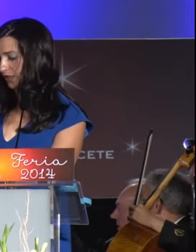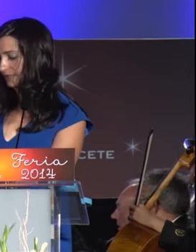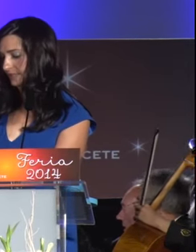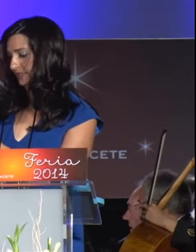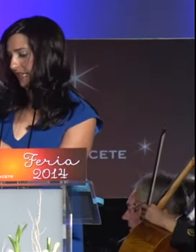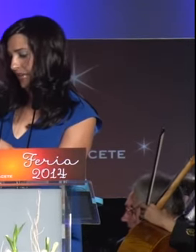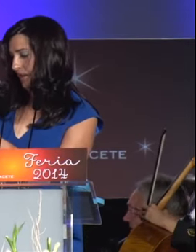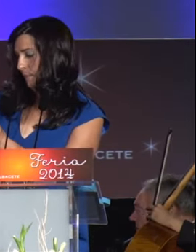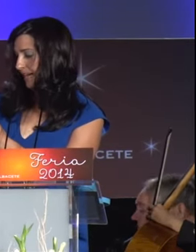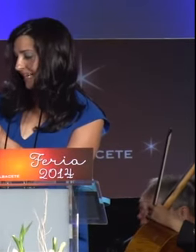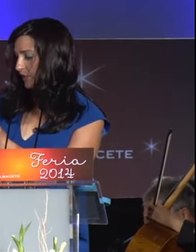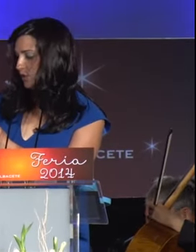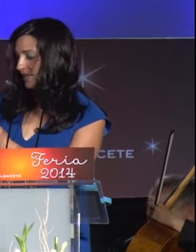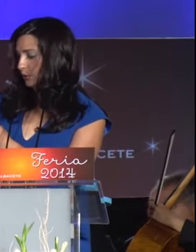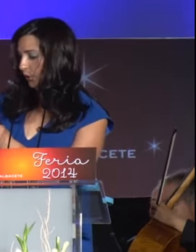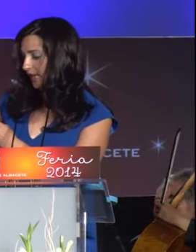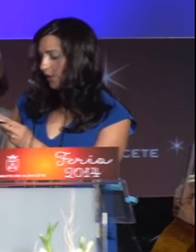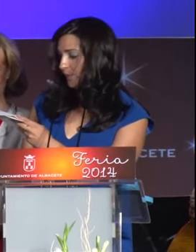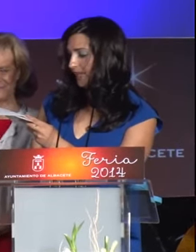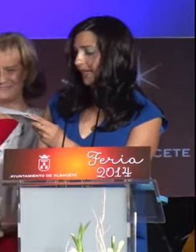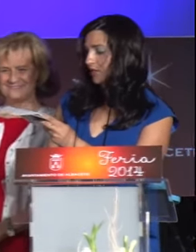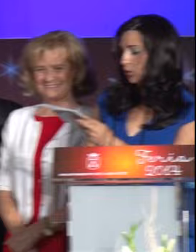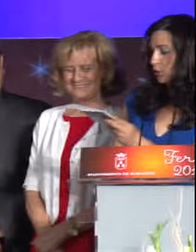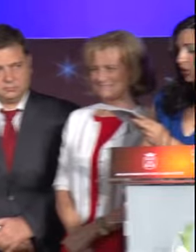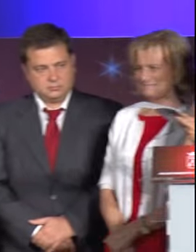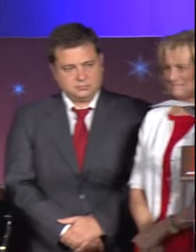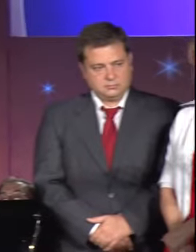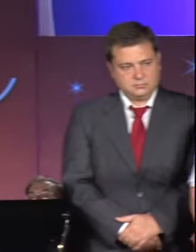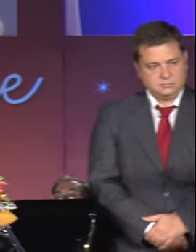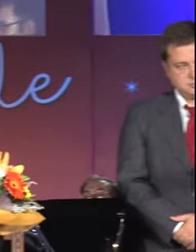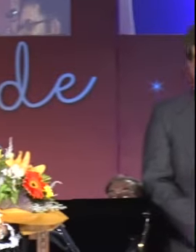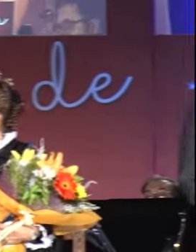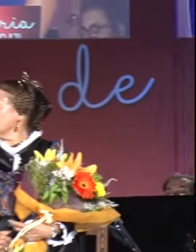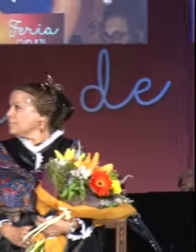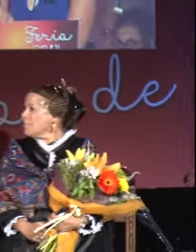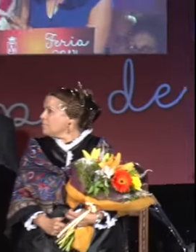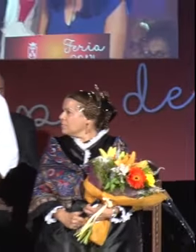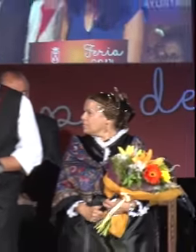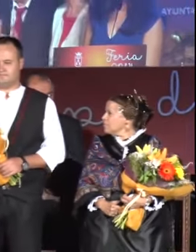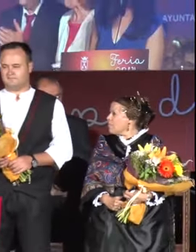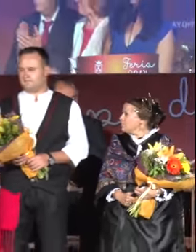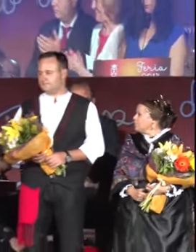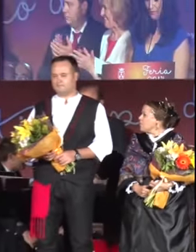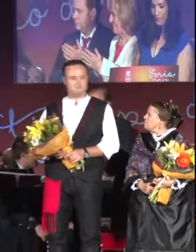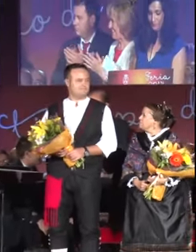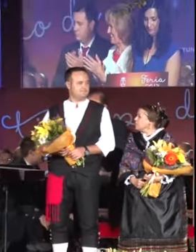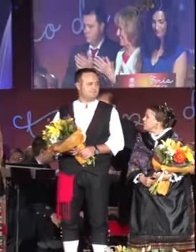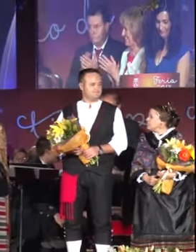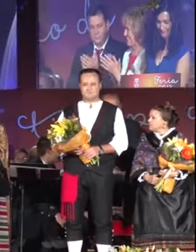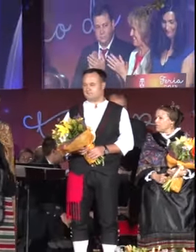2014. Y son María Collado Tornero y Jesús Torres Ródenas. Un aplauso, por